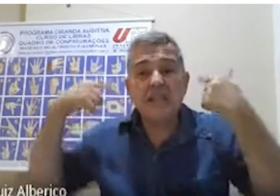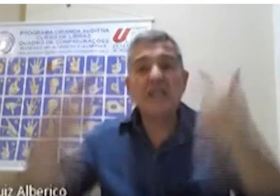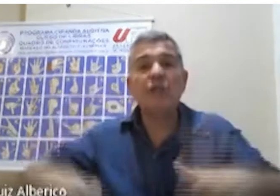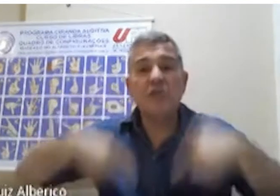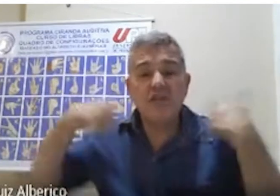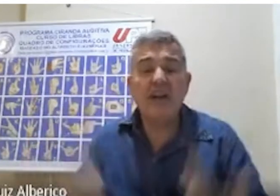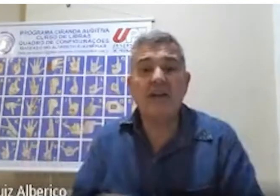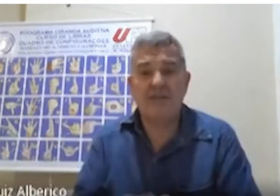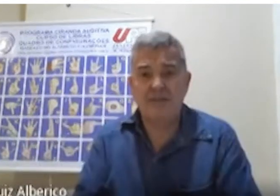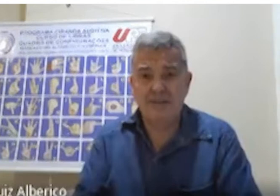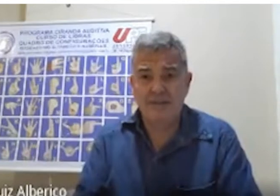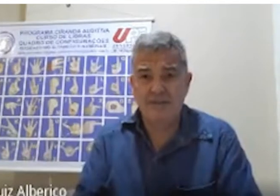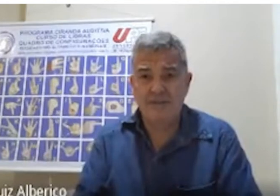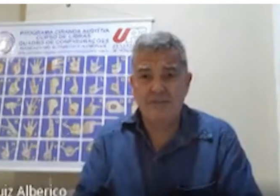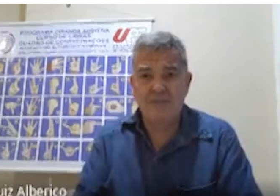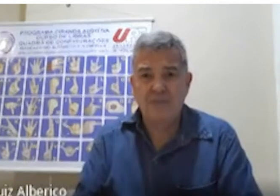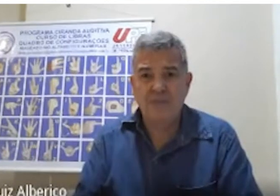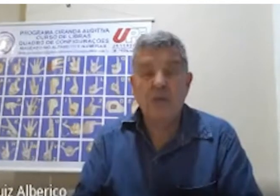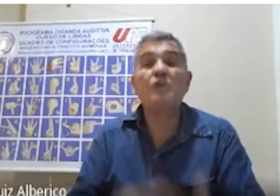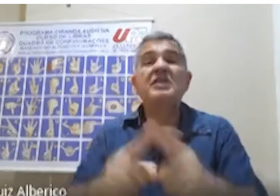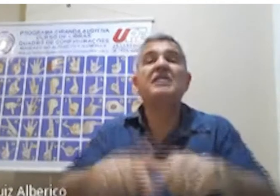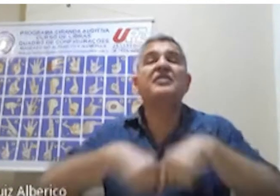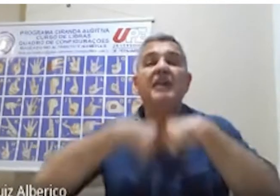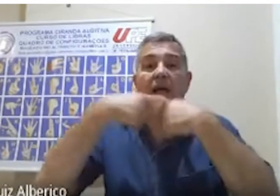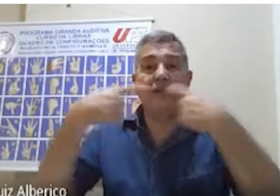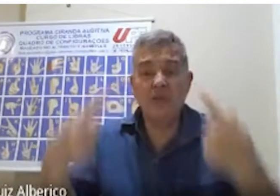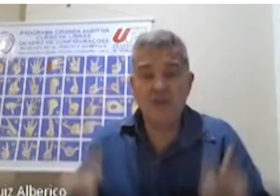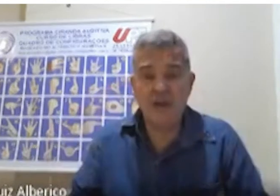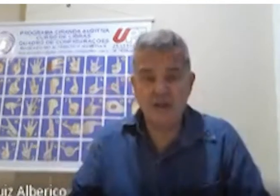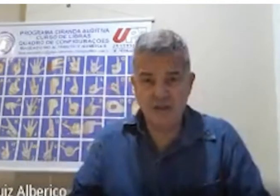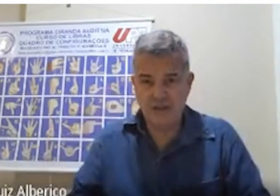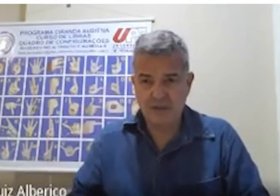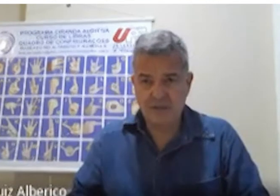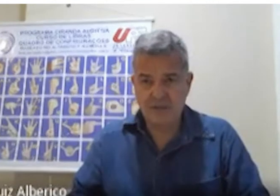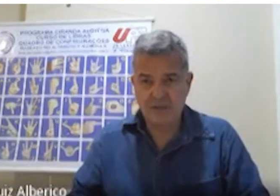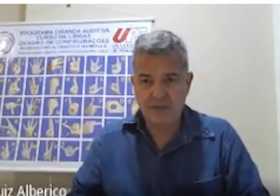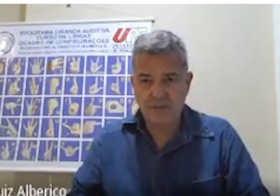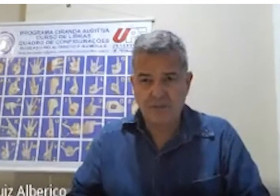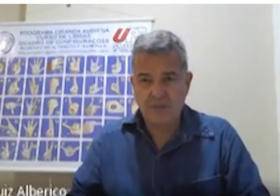com sentidos diferentes, com significados diferentes.